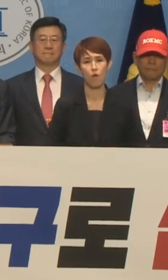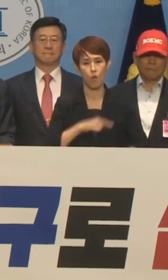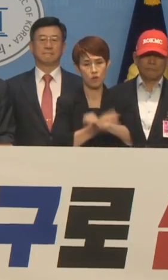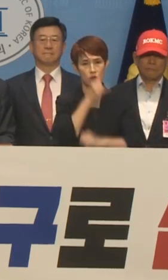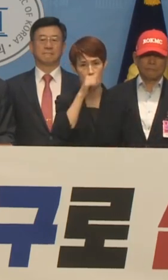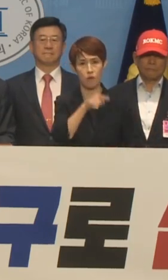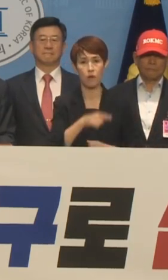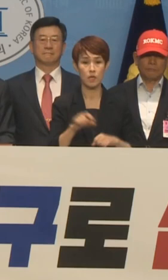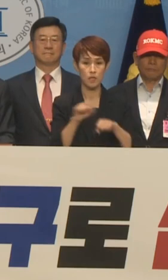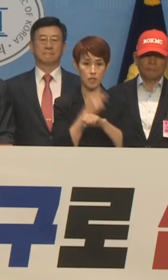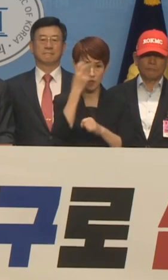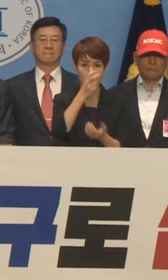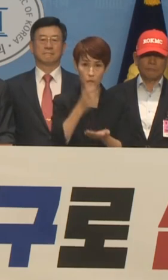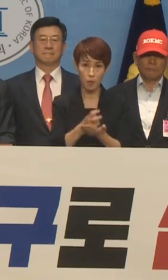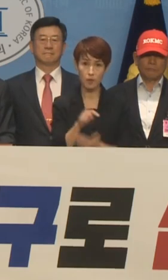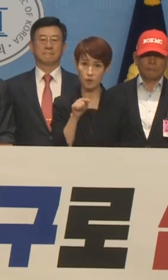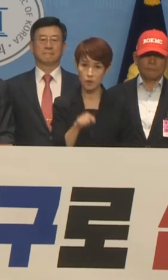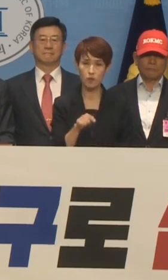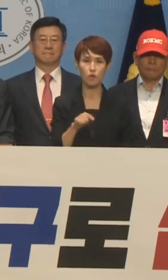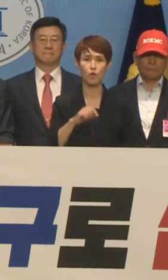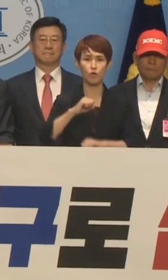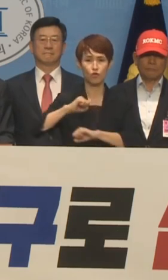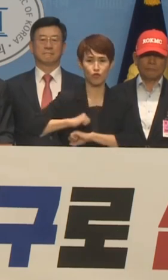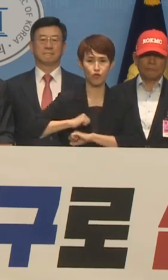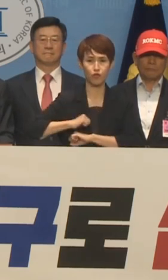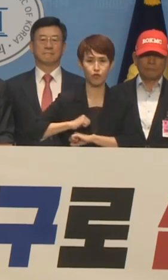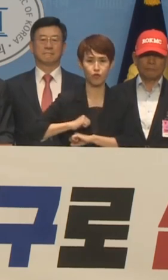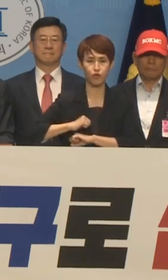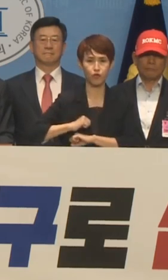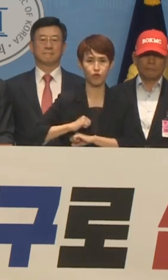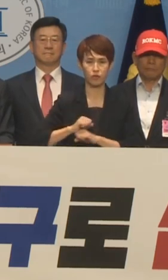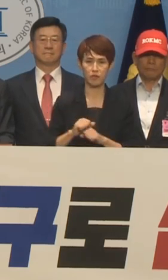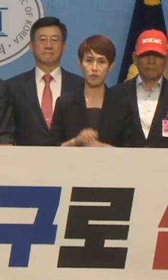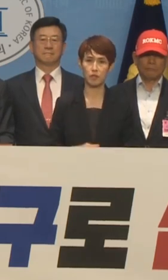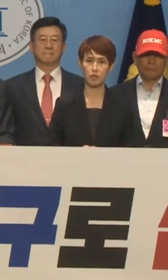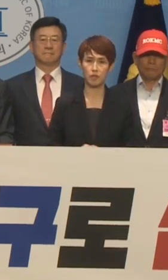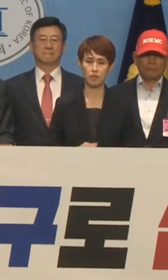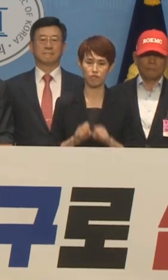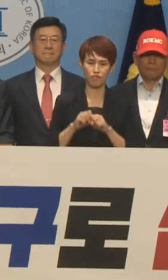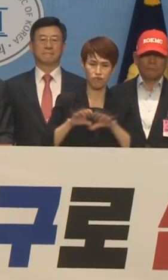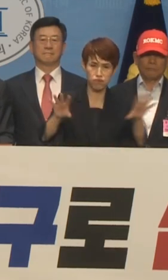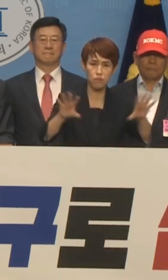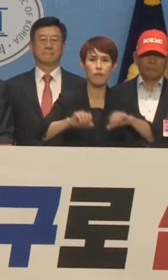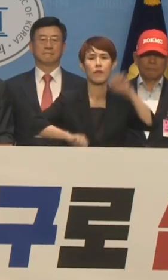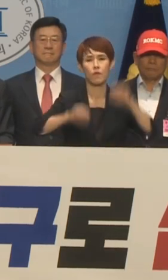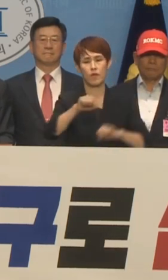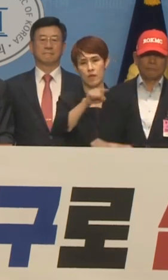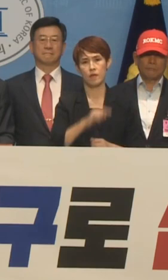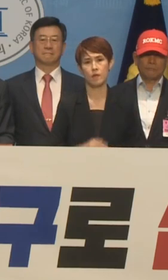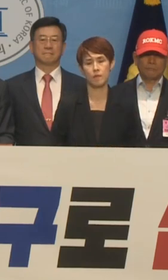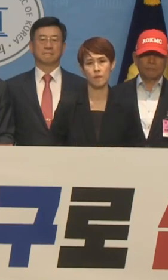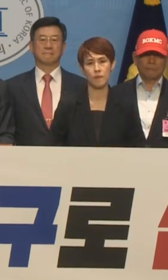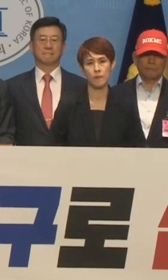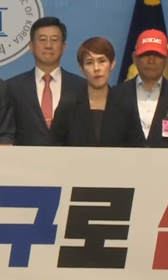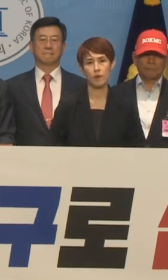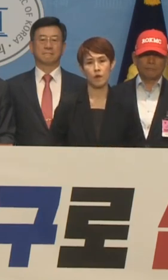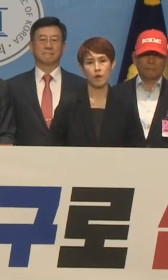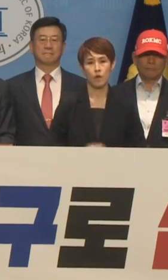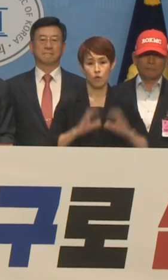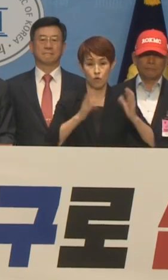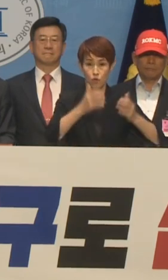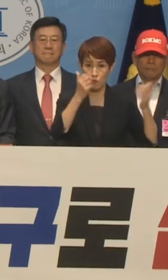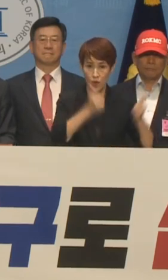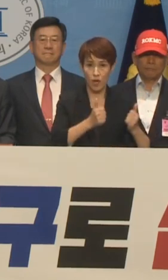결과적으로 이번 특검법은 군을 와해시키고 분열시키는 행위일 뿐이다. 국회와